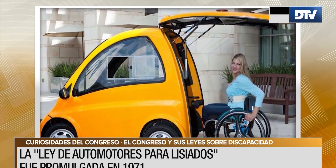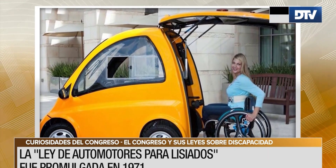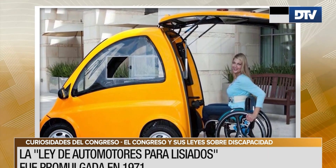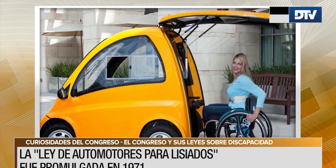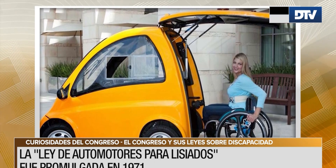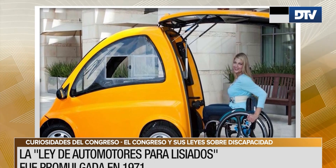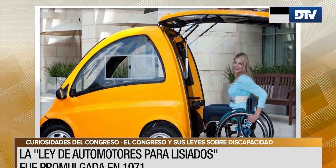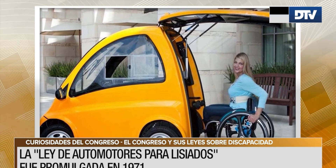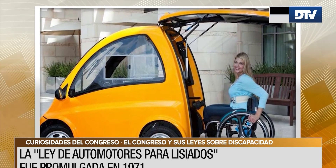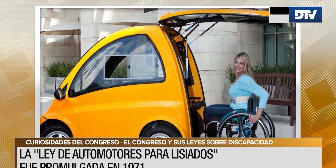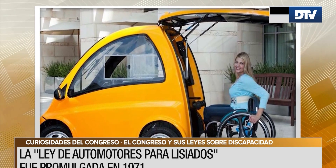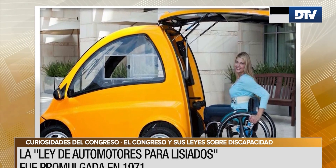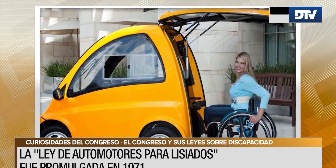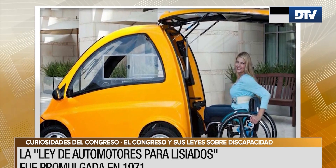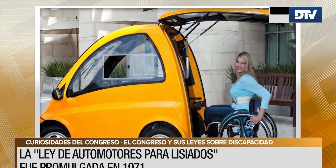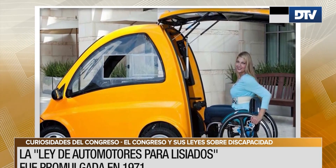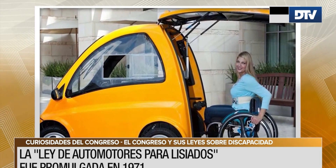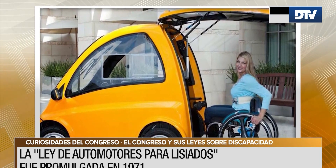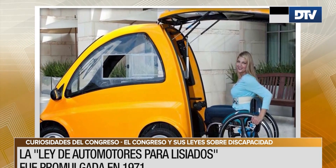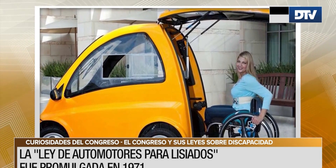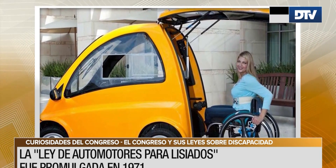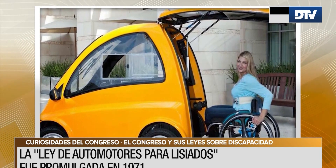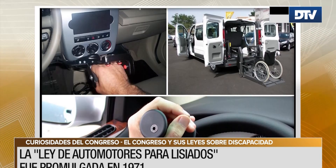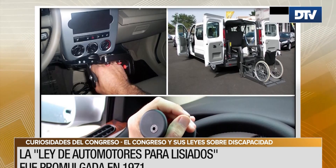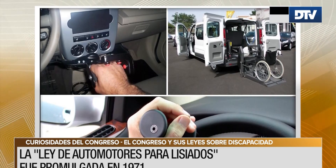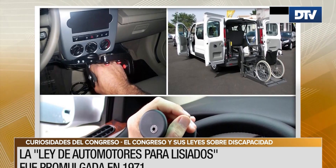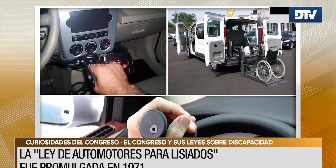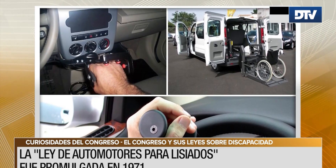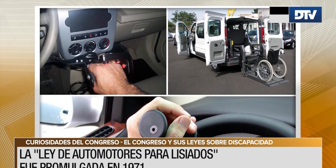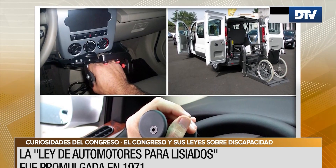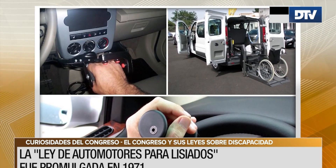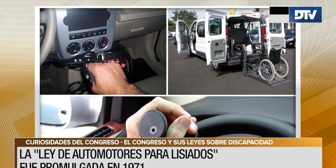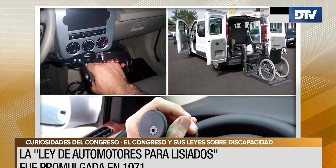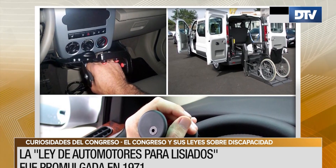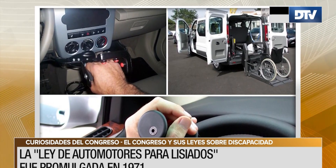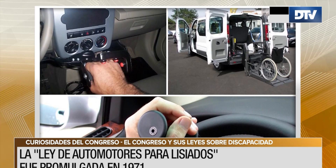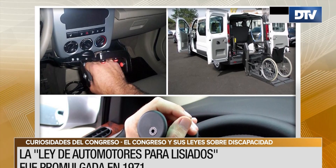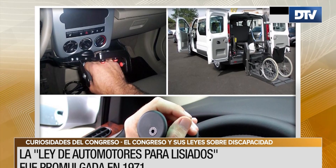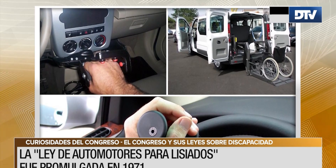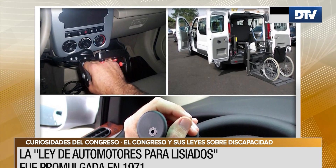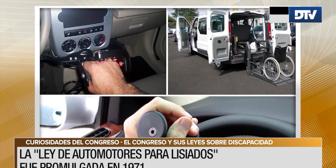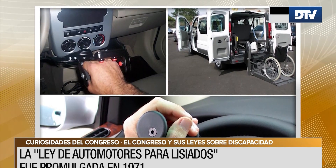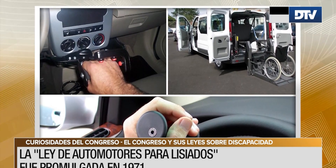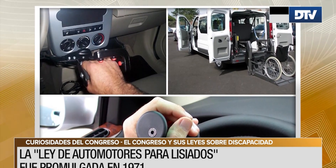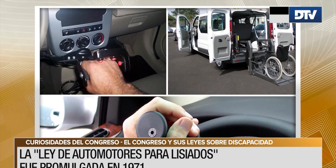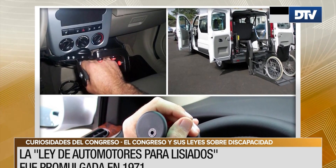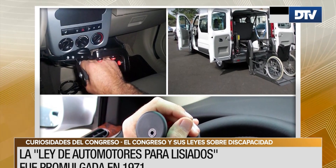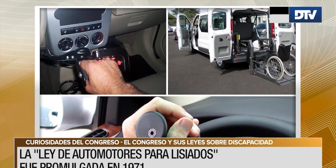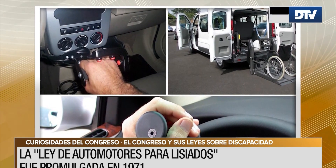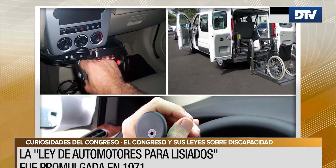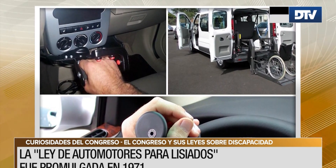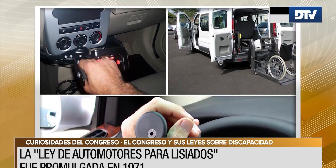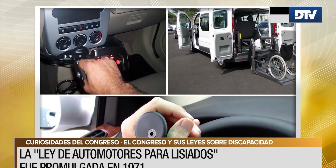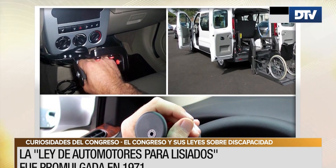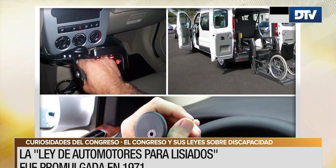19.279, fue sancionada y promulgada el 4 de octubre de 1971 por